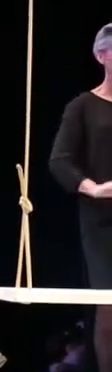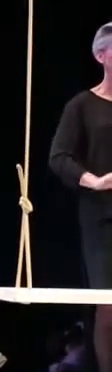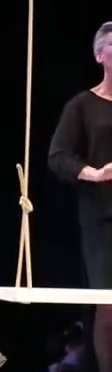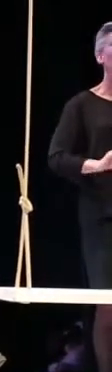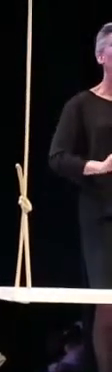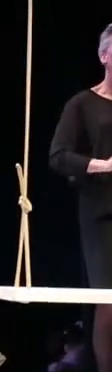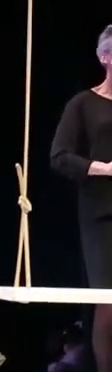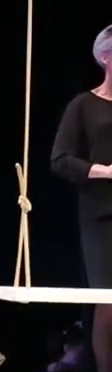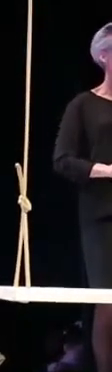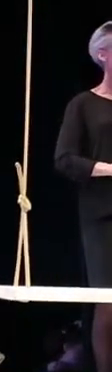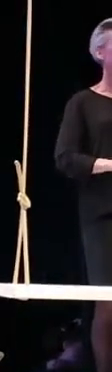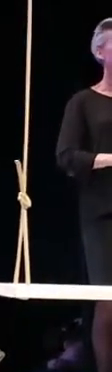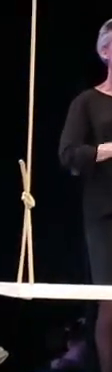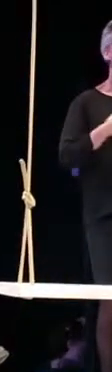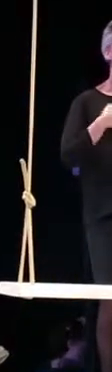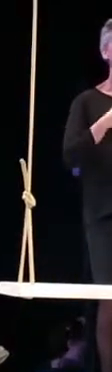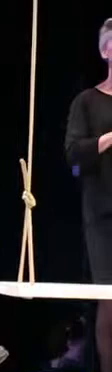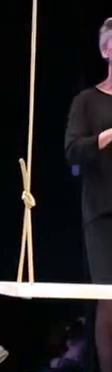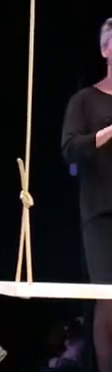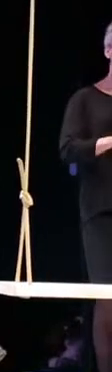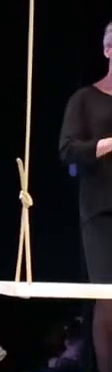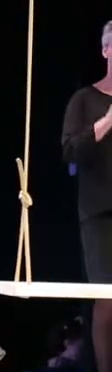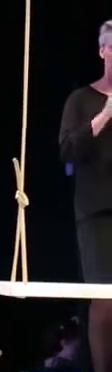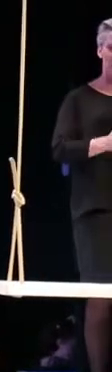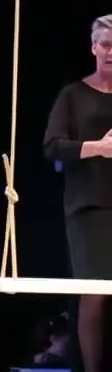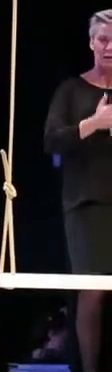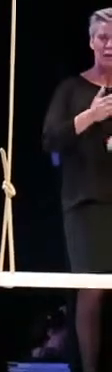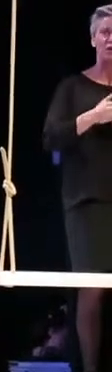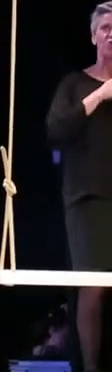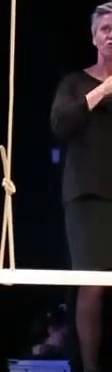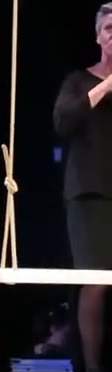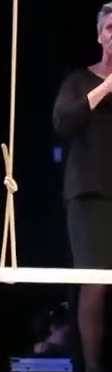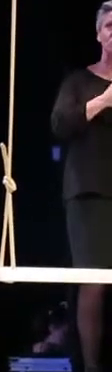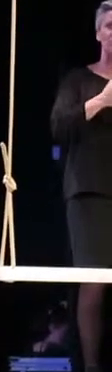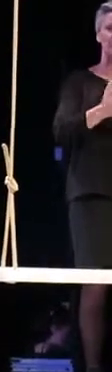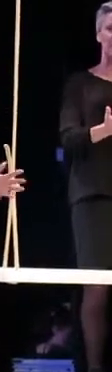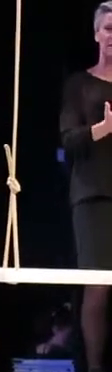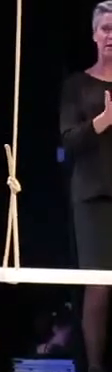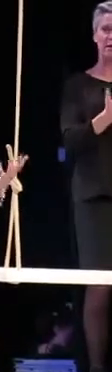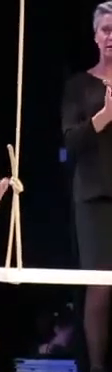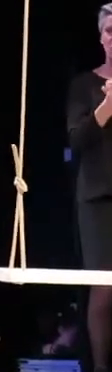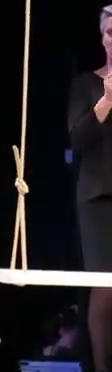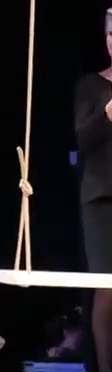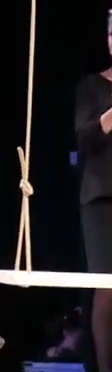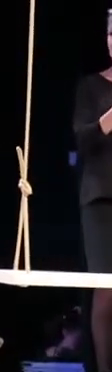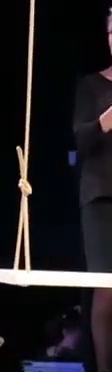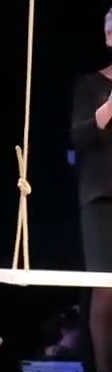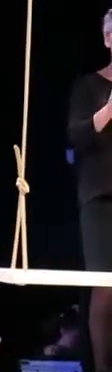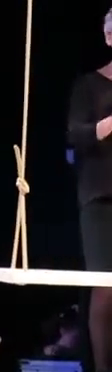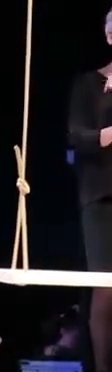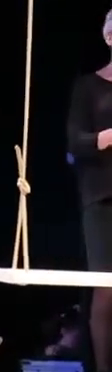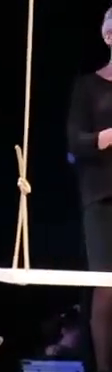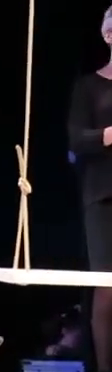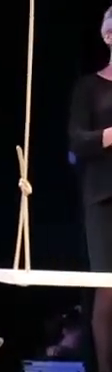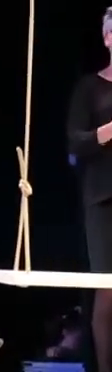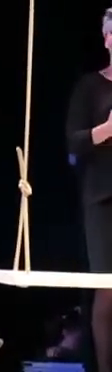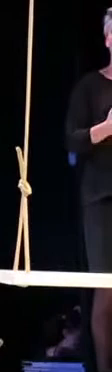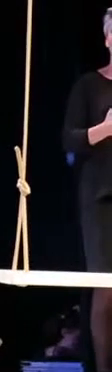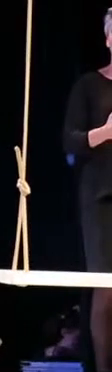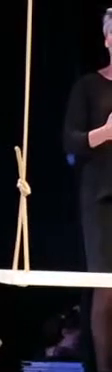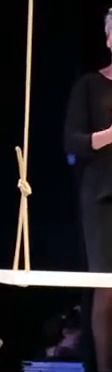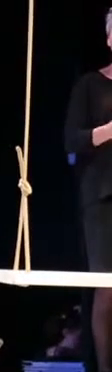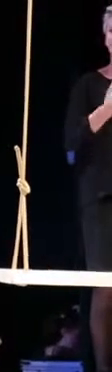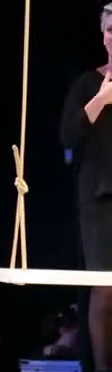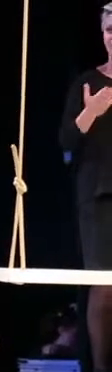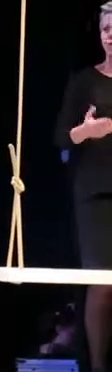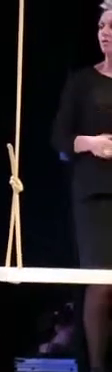hur kan medborgarna stödja skarpa politiska beslut? Hur går vi in till väga? Alltså till att börja